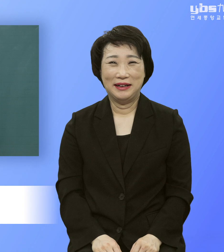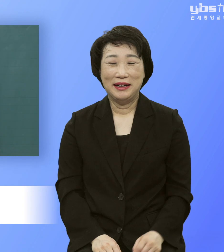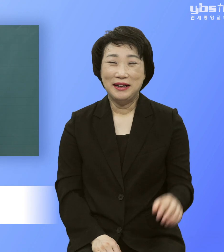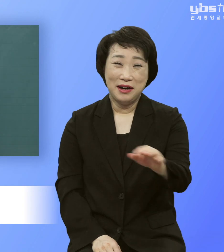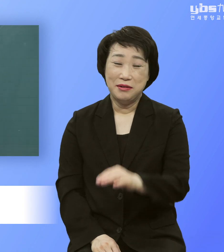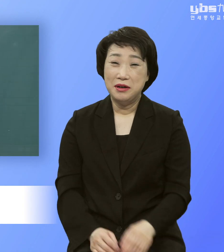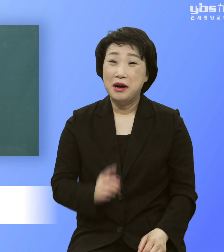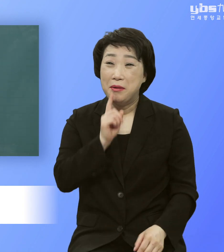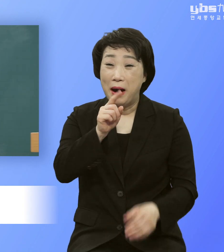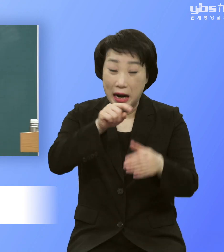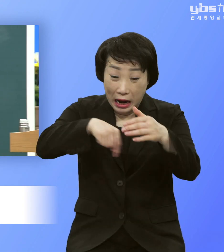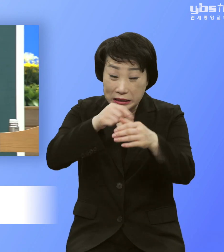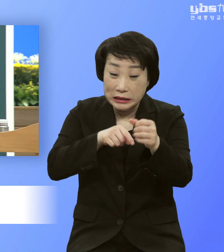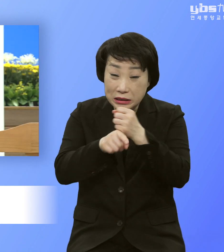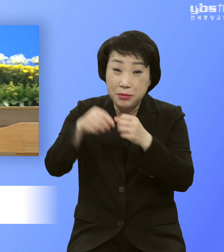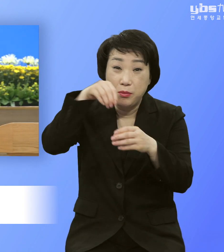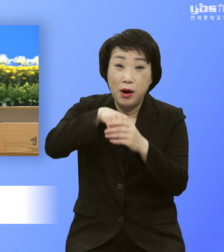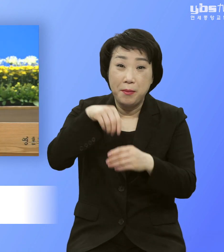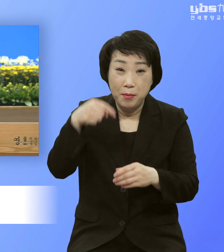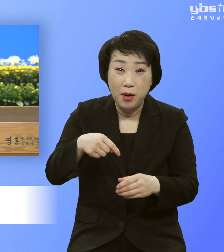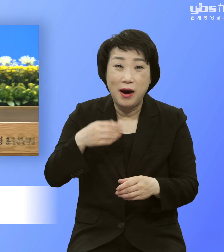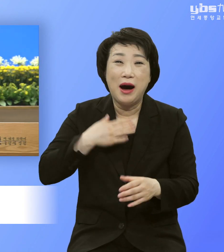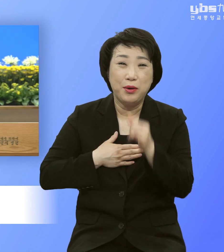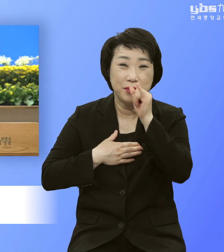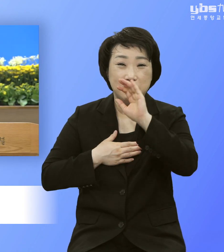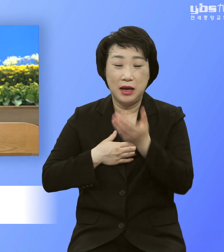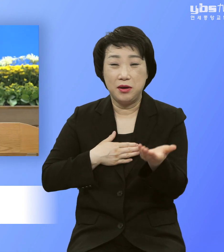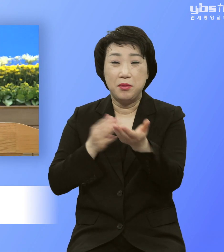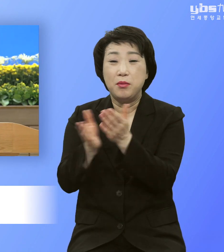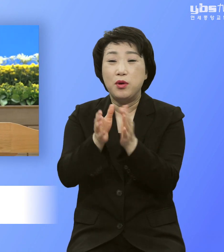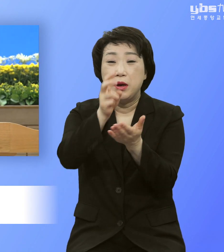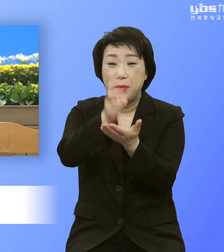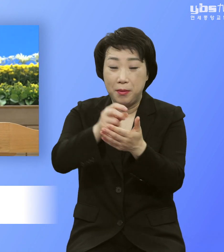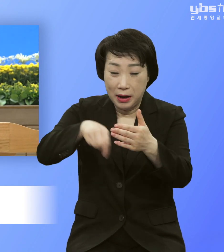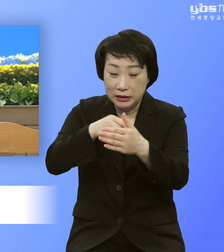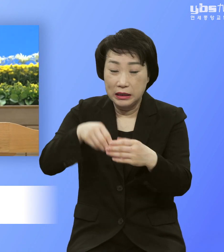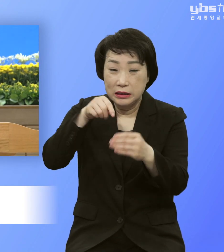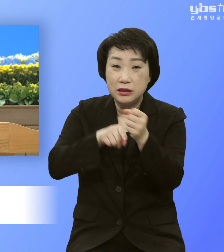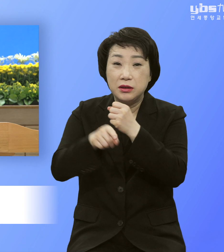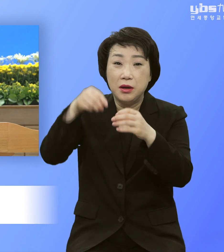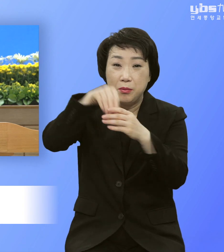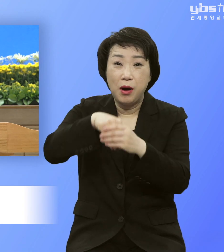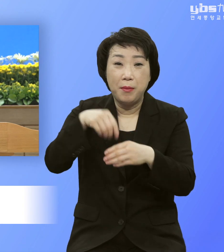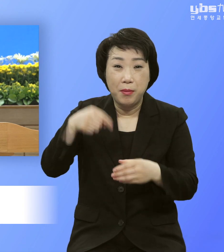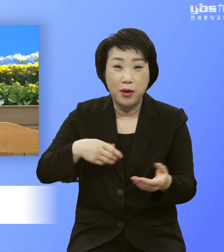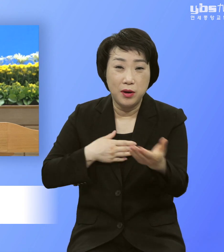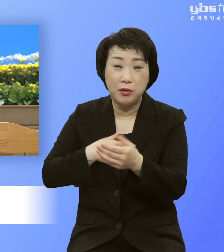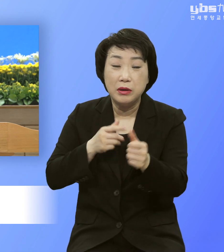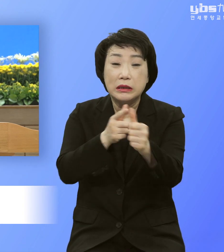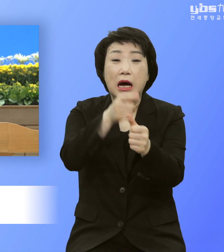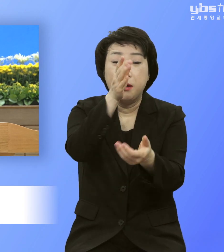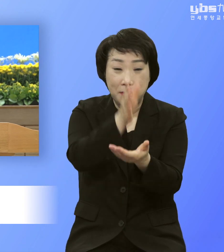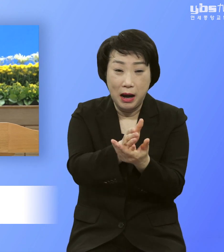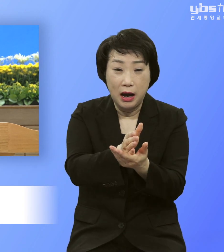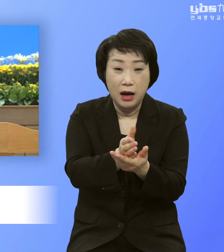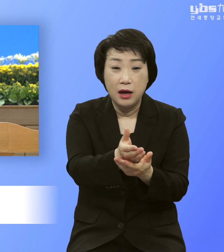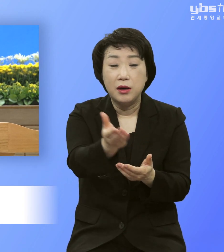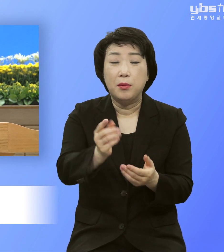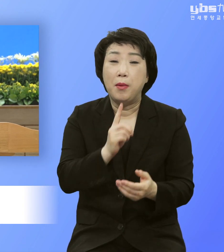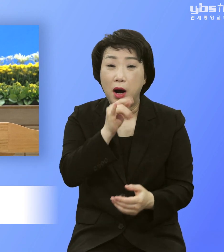그러니까 말 속에 어떤 뜻이 들어있느냐, 율법 속에 무슨 뜻이 들어있느냐 이 말이에요. 살인하지 말라는